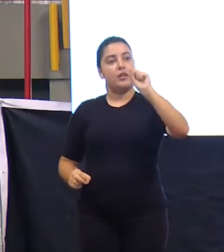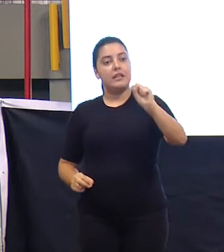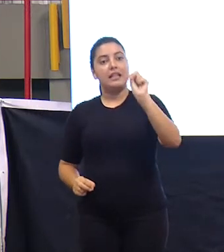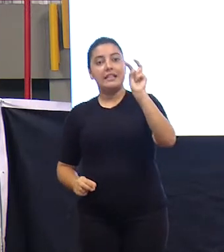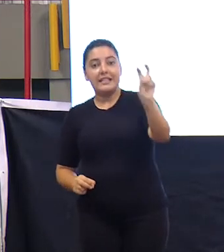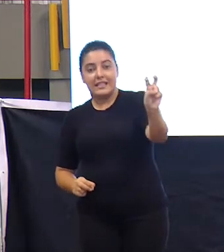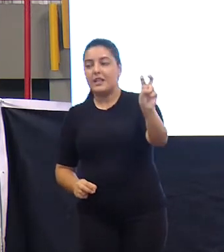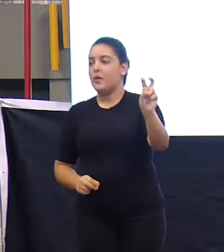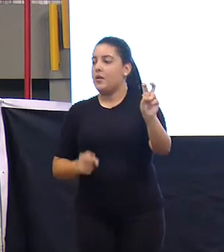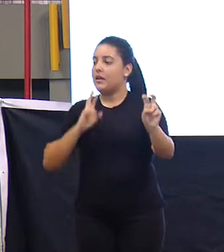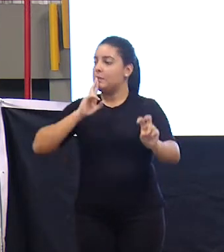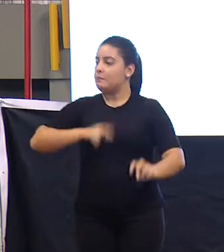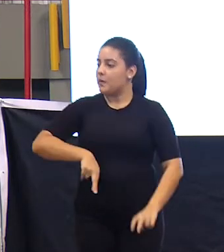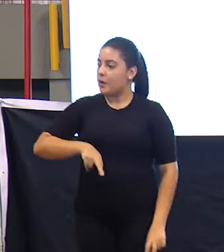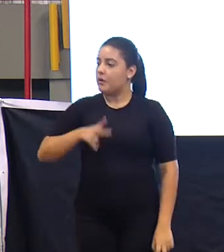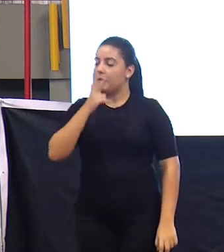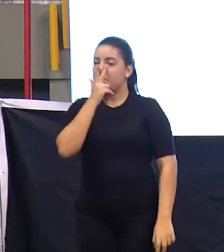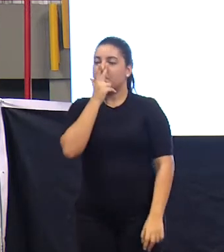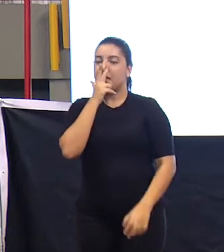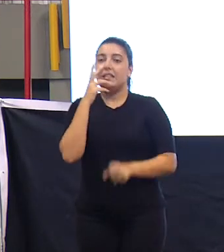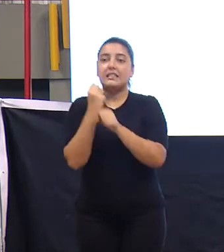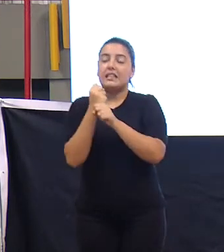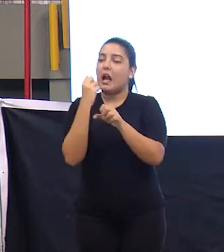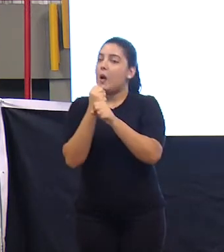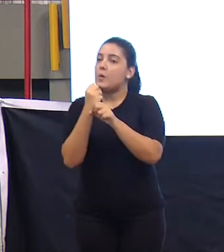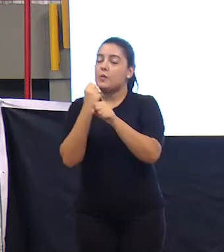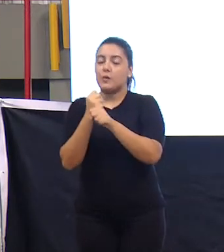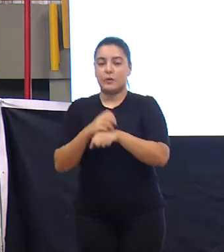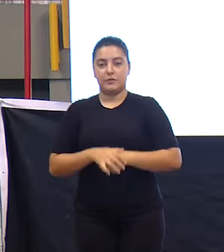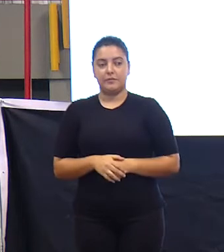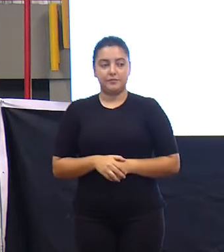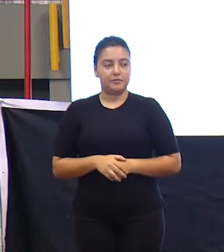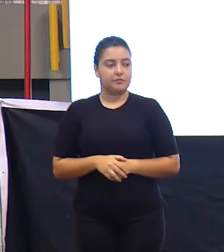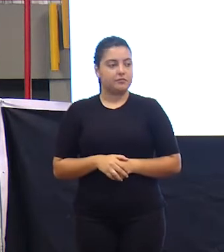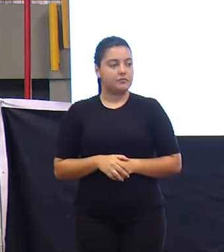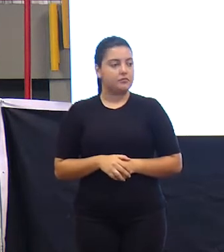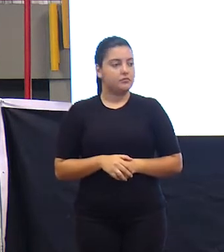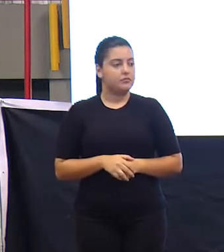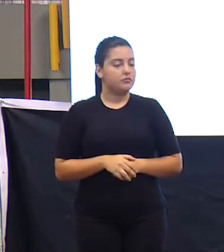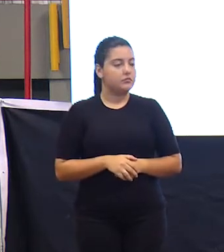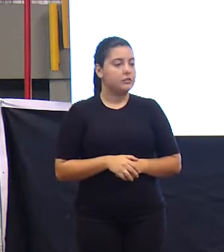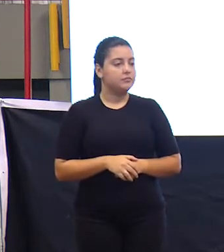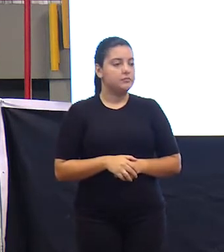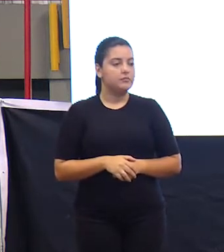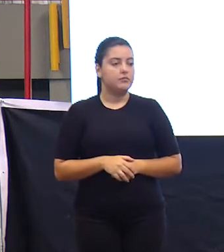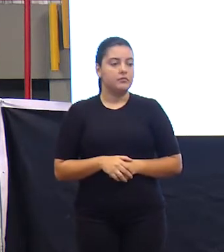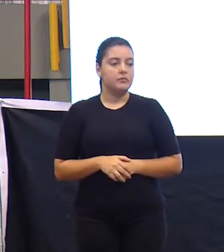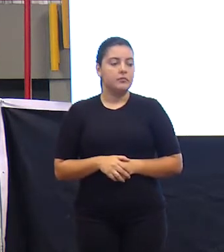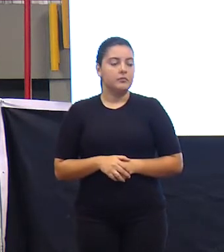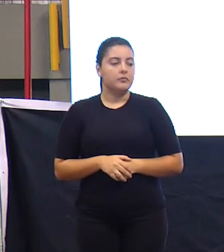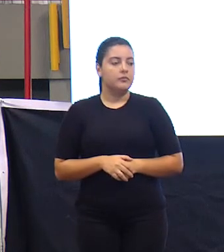1.485. Você vai sair daqui fazendo essa conta de cabeça. Concorda? Aposta?